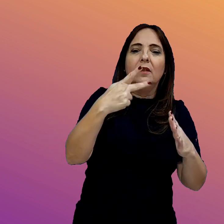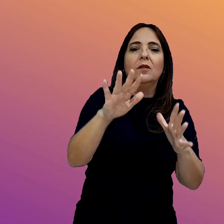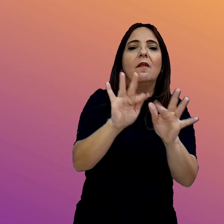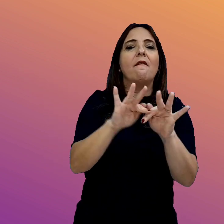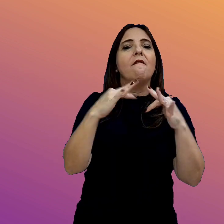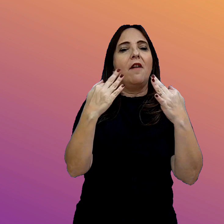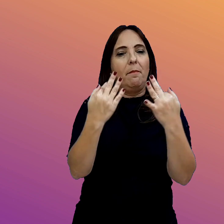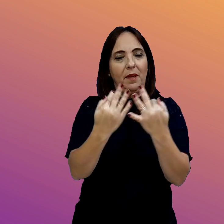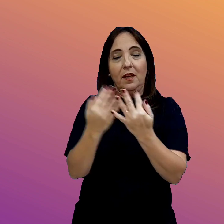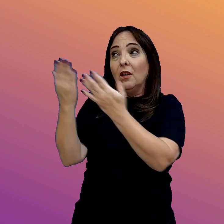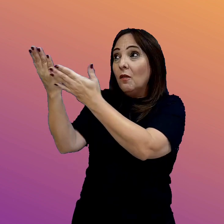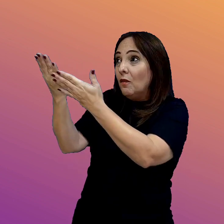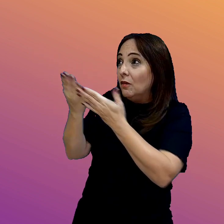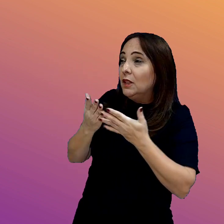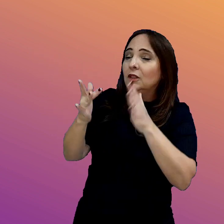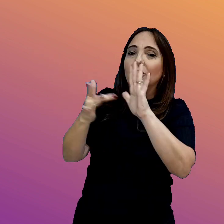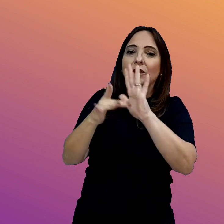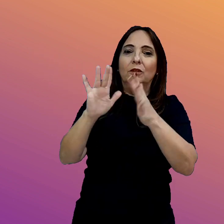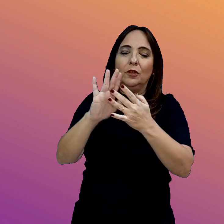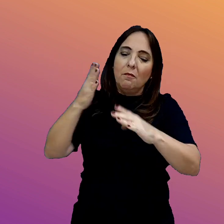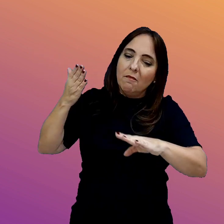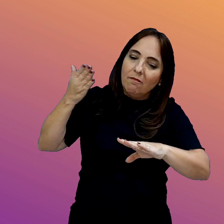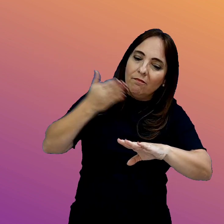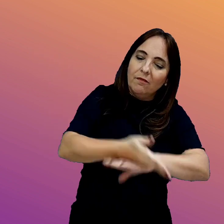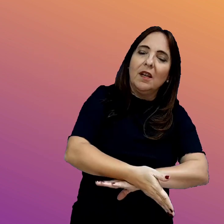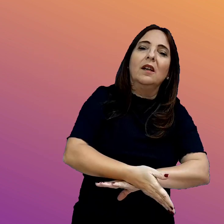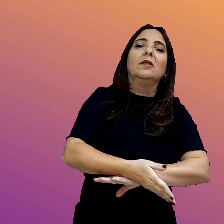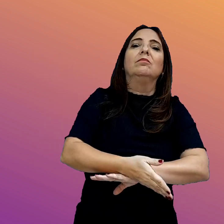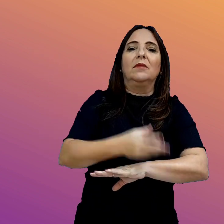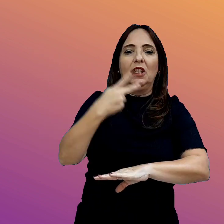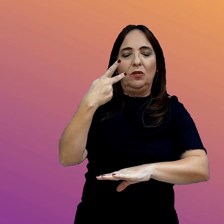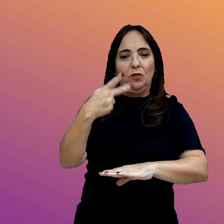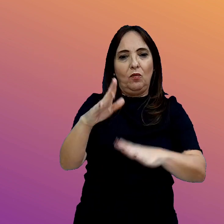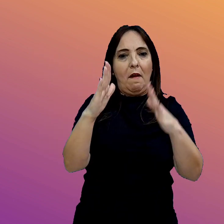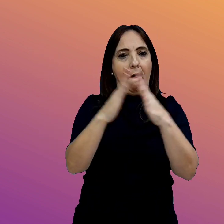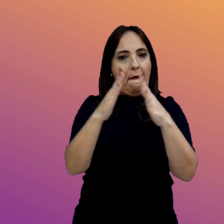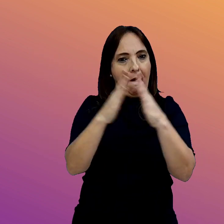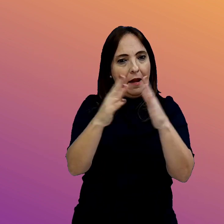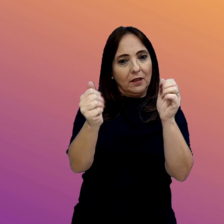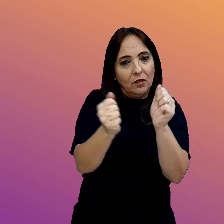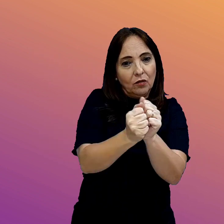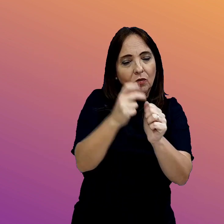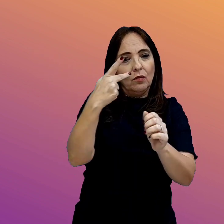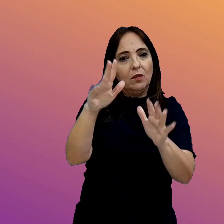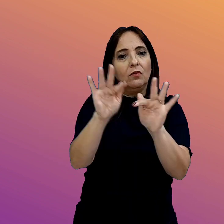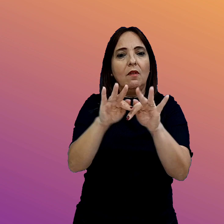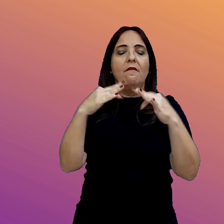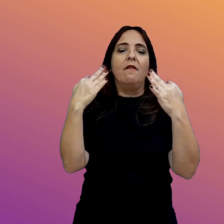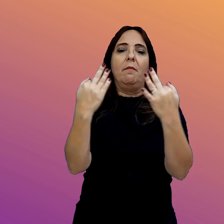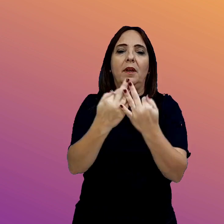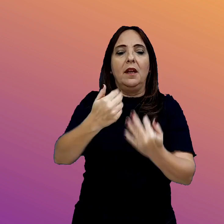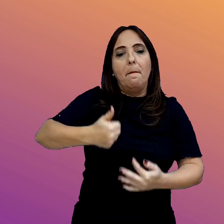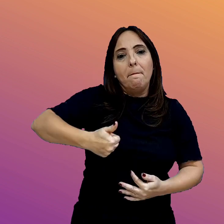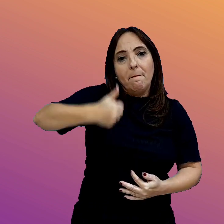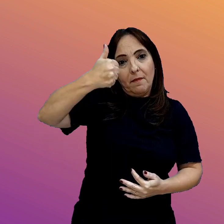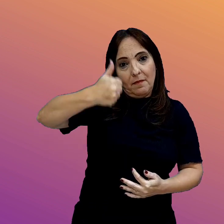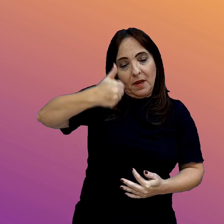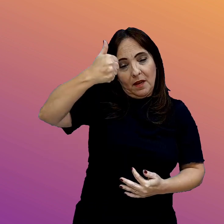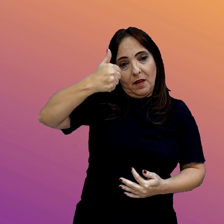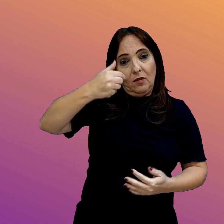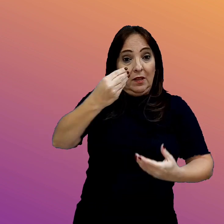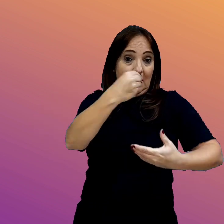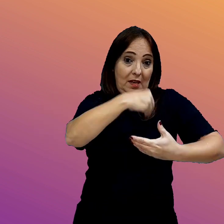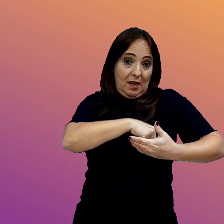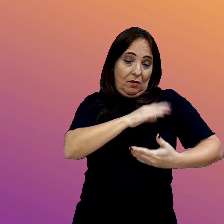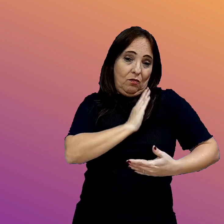fazer morada e ficar para sempre dentro da sua casa. Primeiro dentro do seu coração, mas principalmente